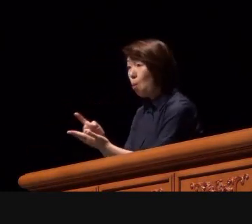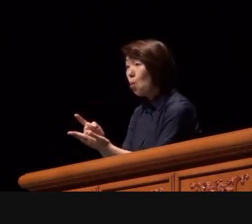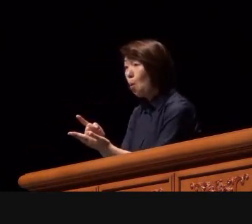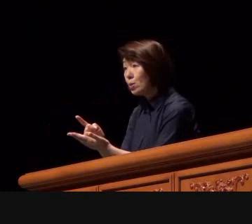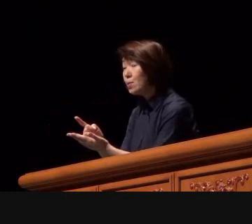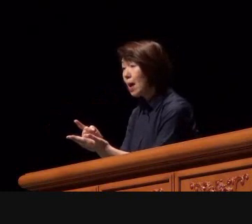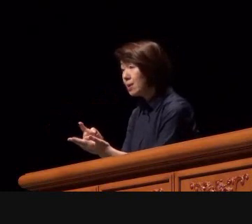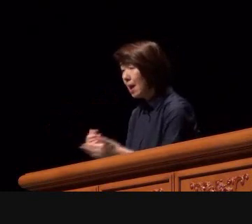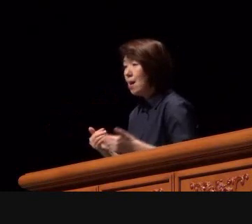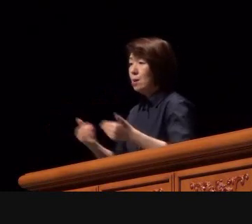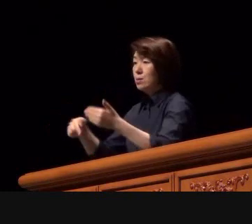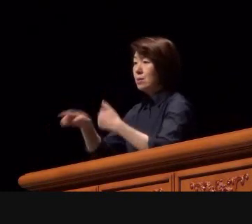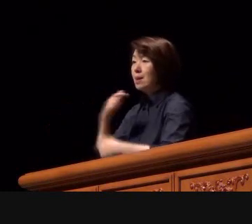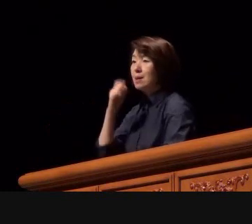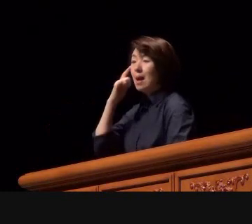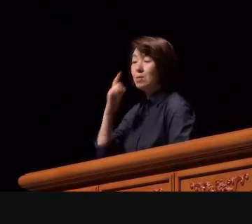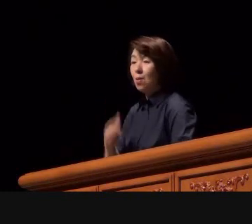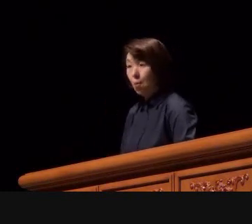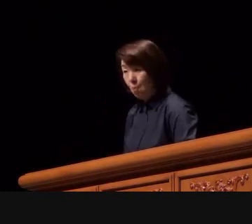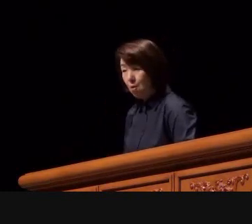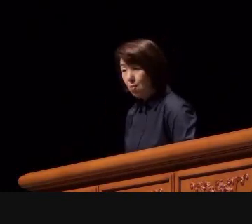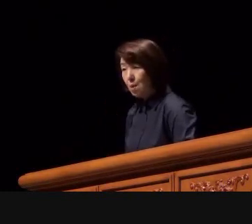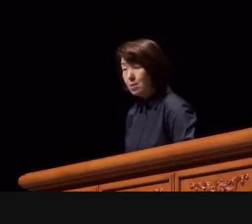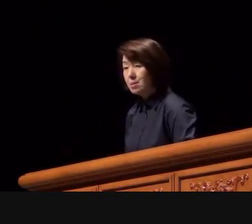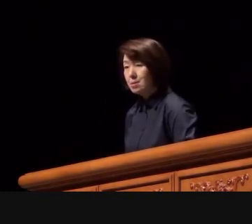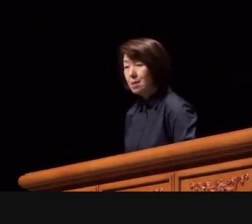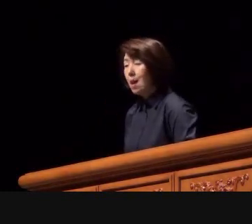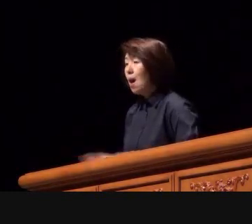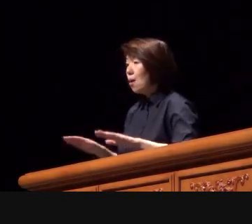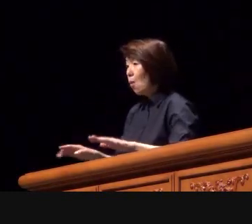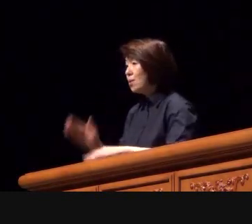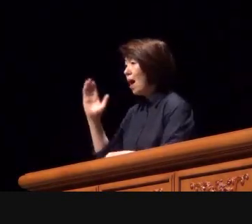は進んでいきたいと思います。こんな感じで、